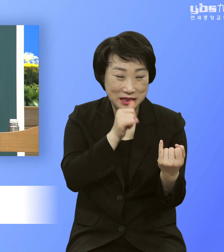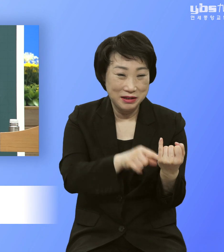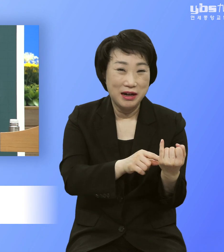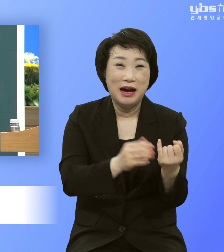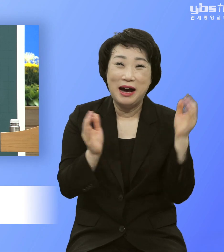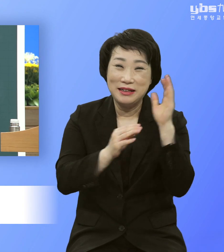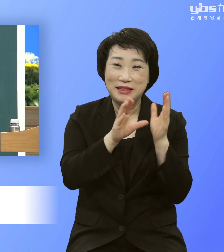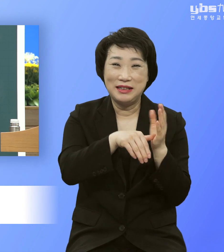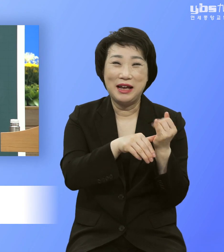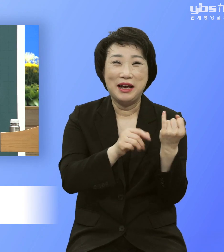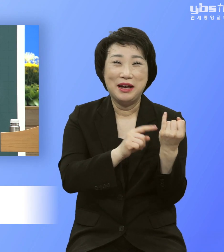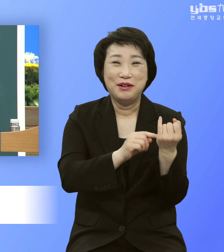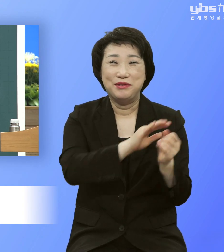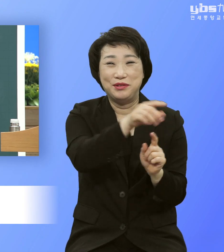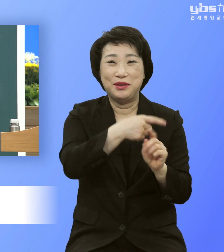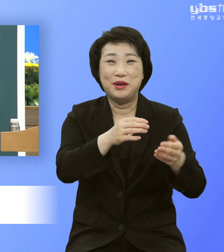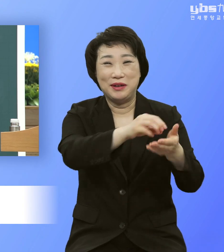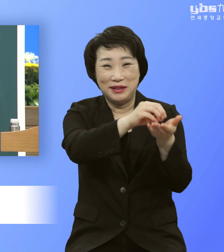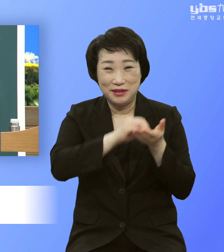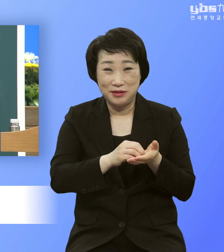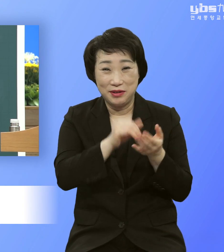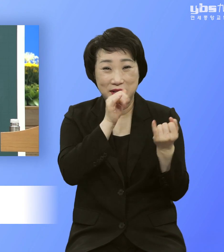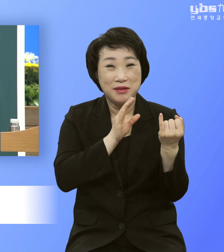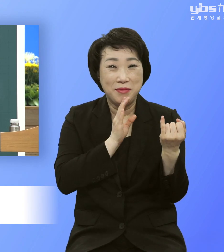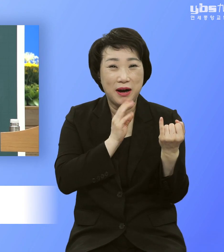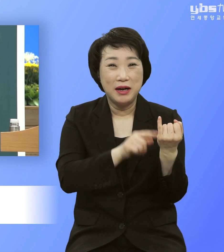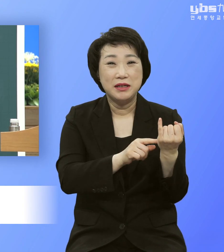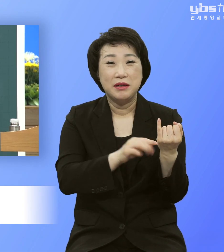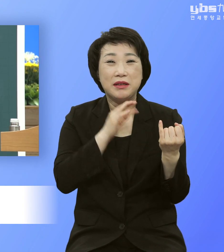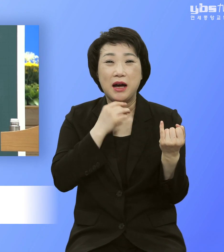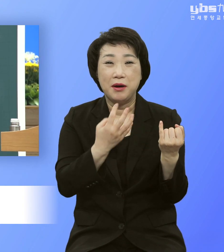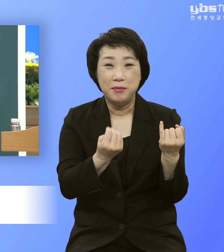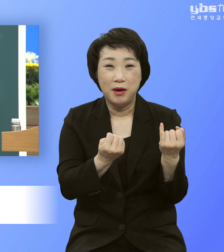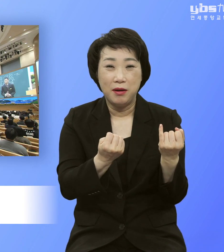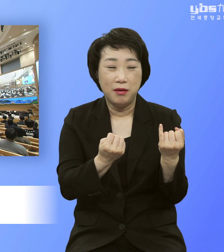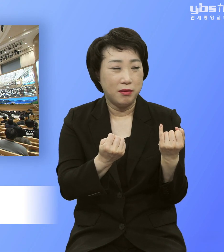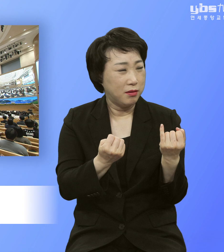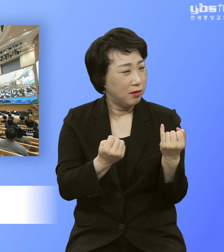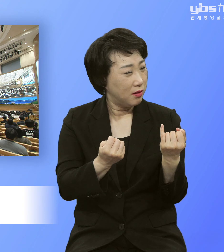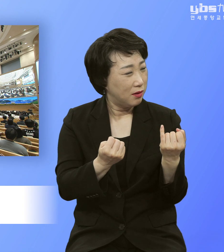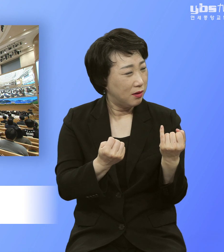학생 때 우리 교회 왔잖아. 자, 그래서 나이가 지금 몇 살이냐?